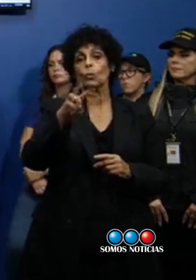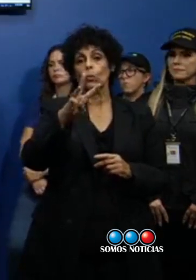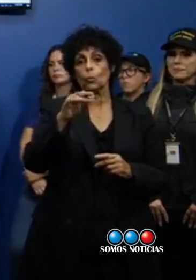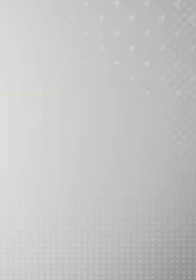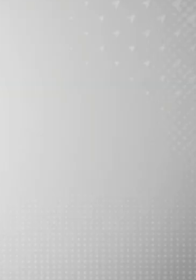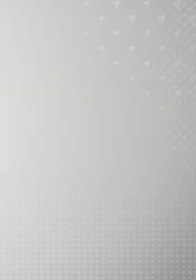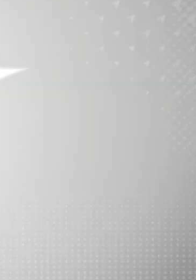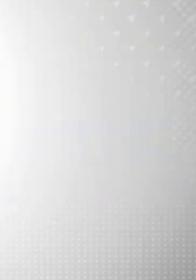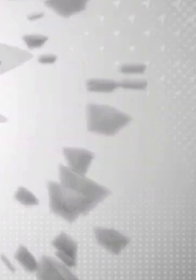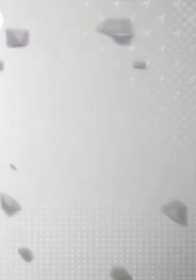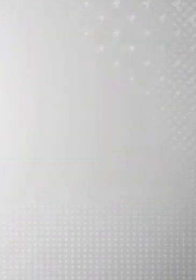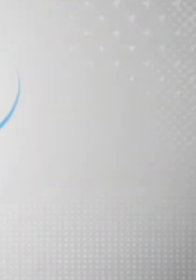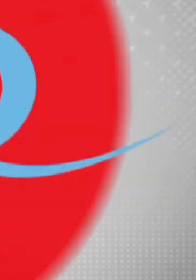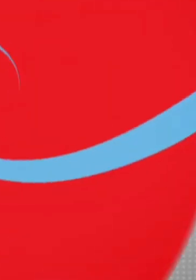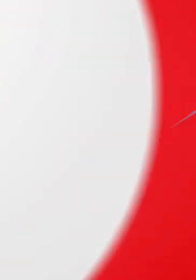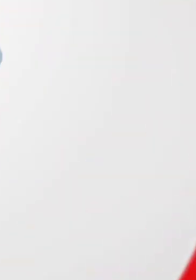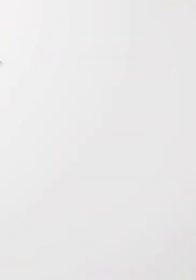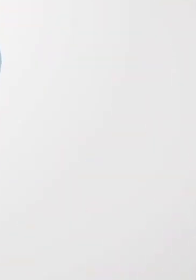gracias